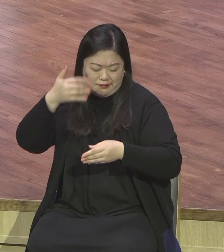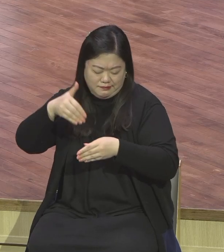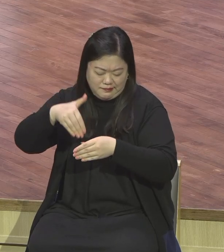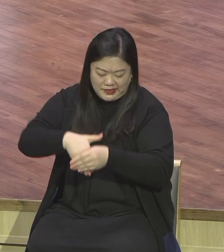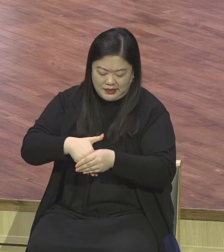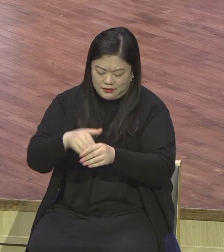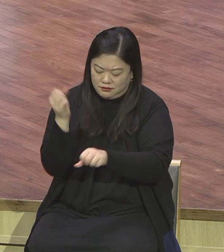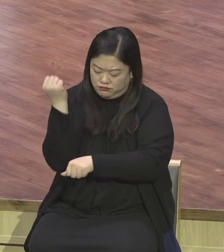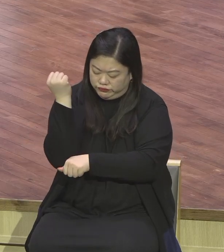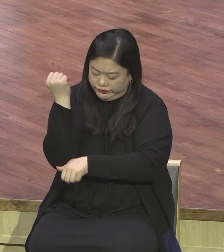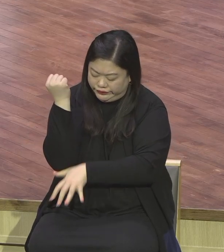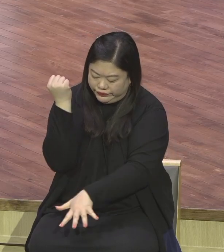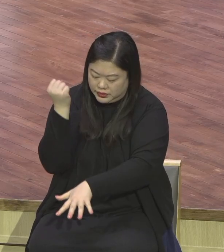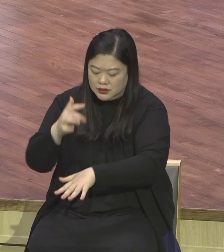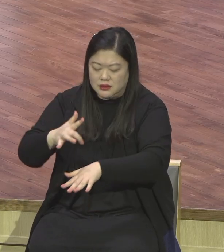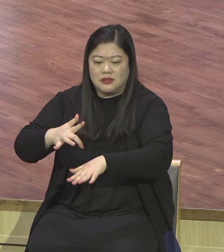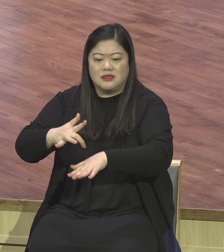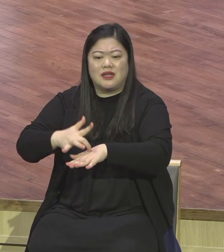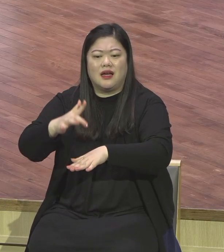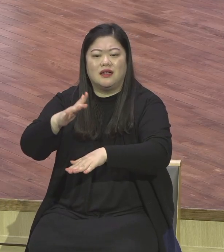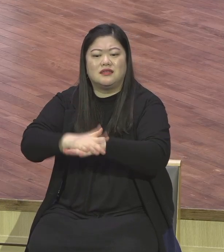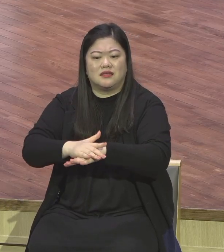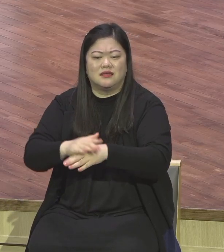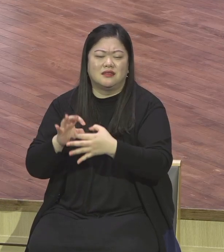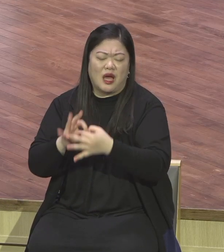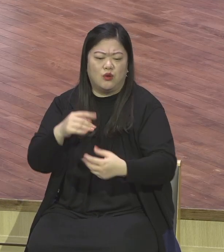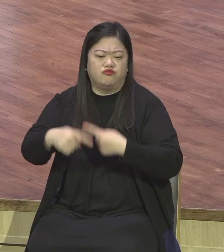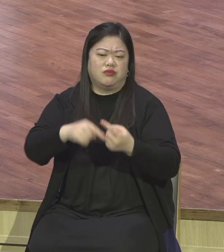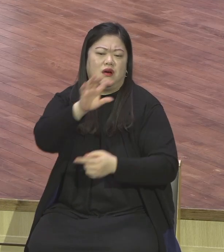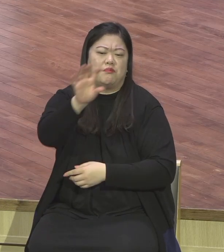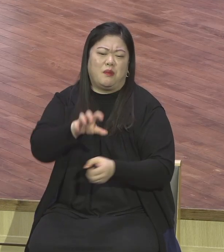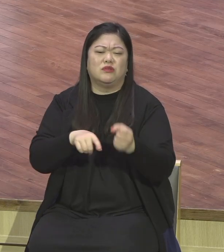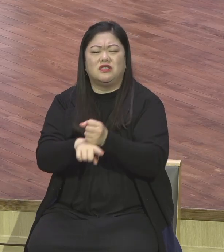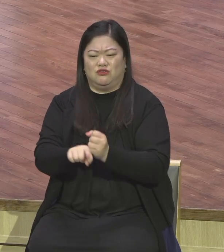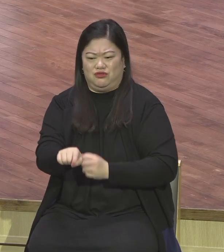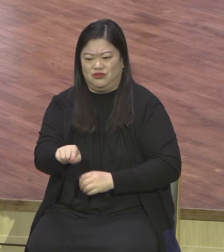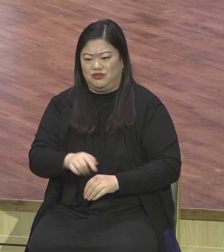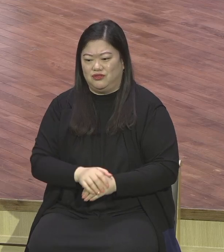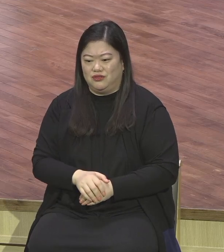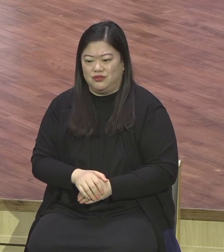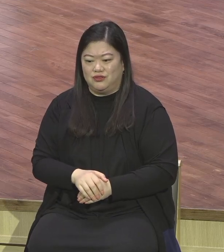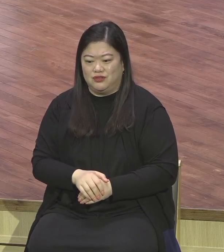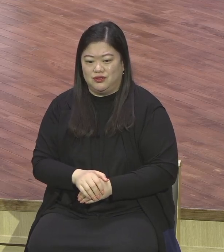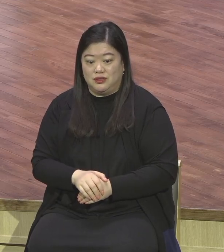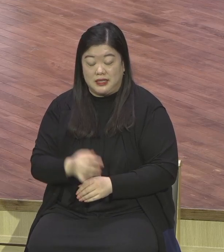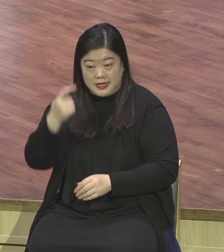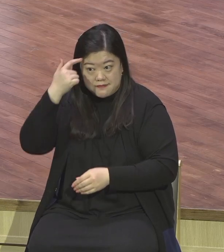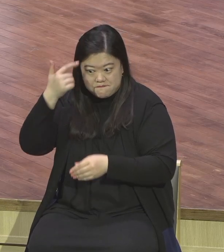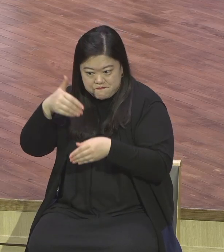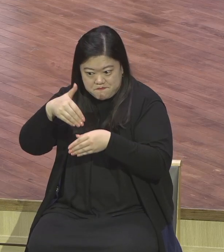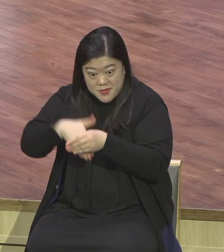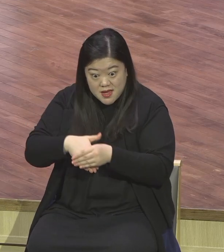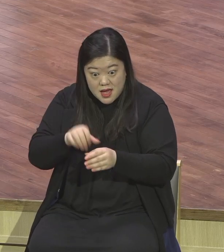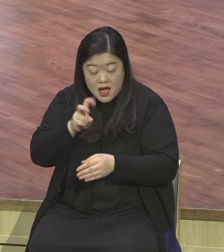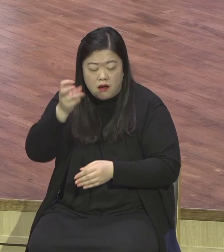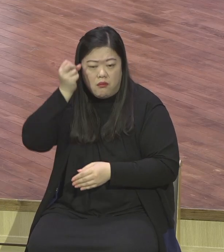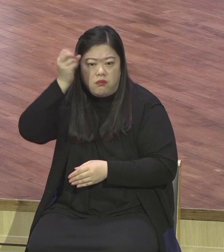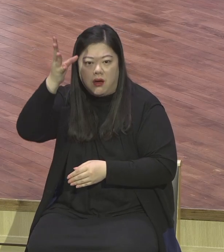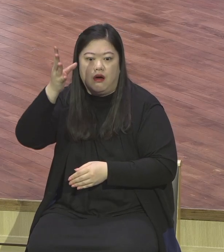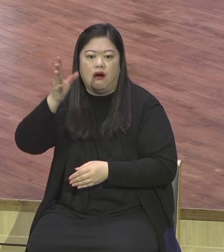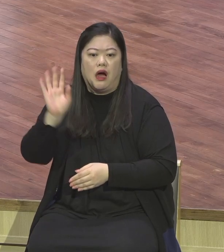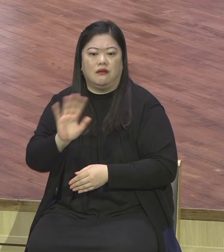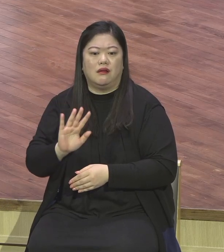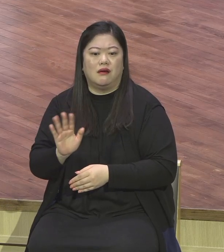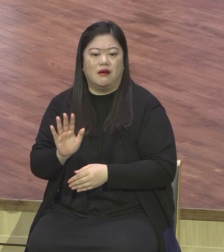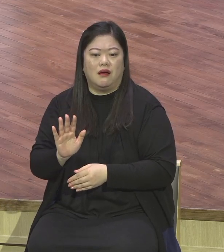체질 화대라고 그렇게 강조하는 겁니다 그래야 안 잊어버린단 말이에요 그래야 열매가